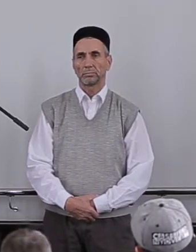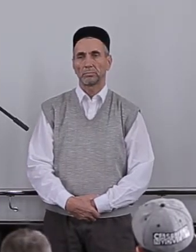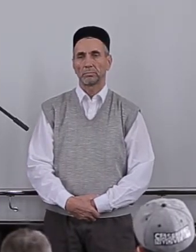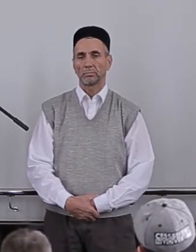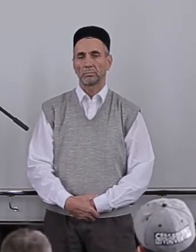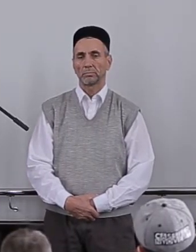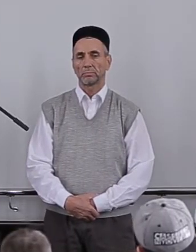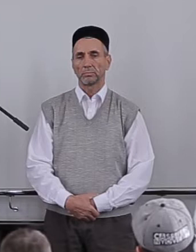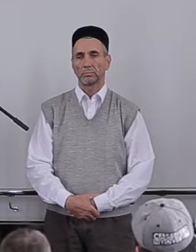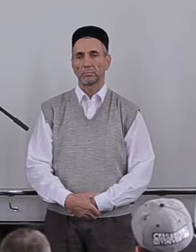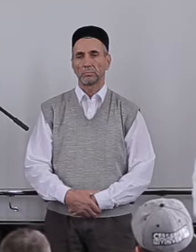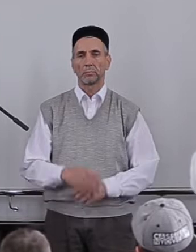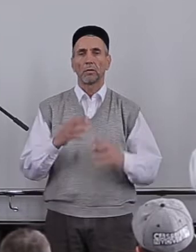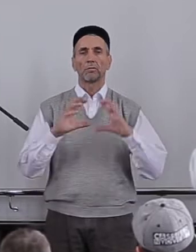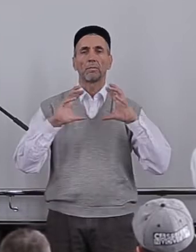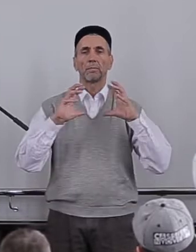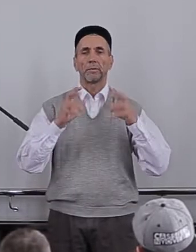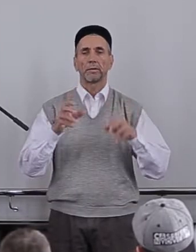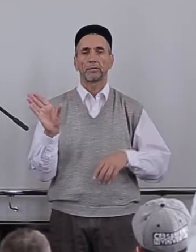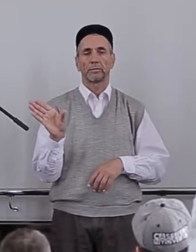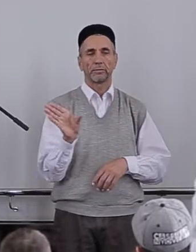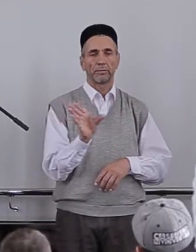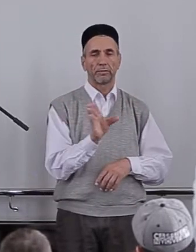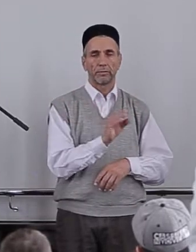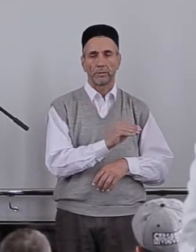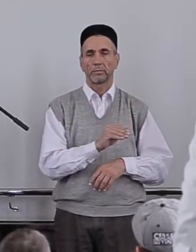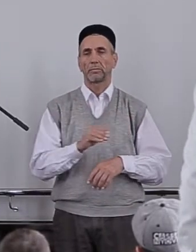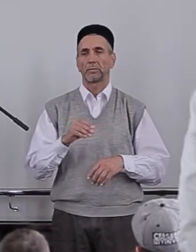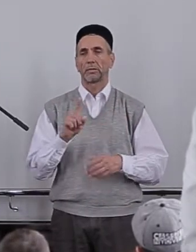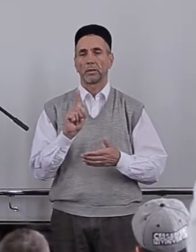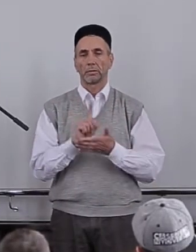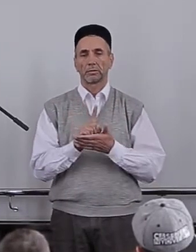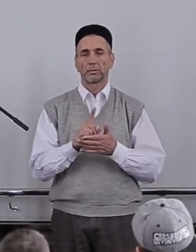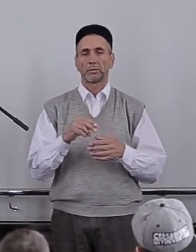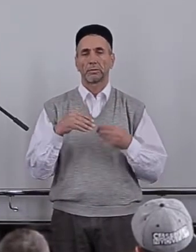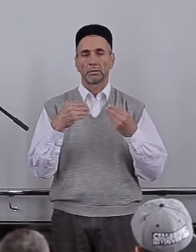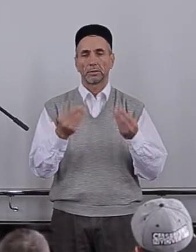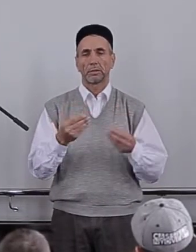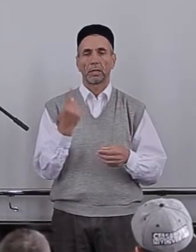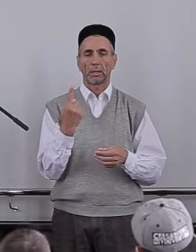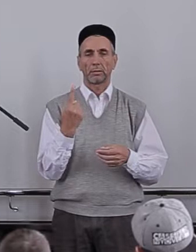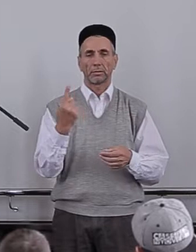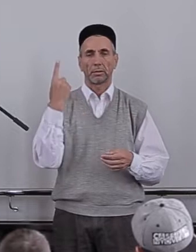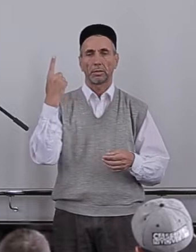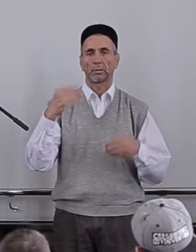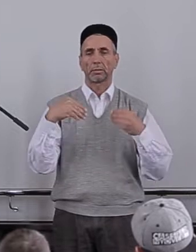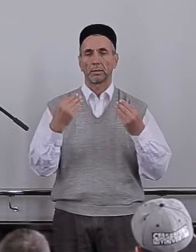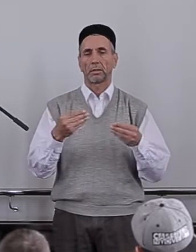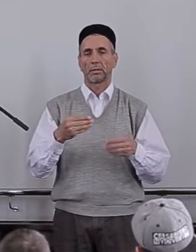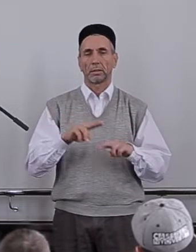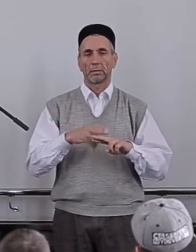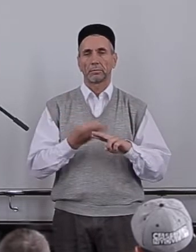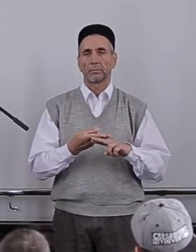alamlarını yoktan var etüşü, barışalarımızda terbiye bilüşü, bir Allah subhanahu ve